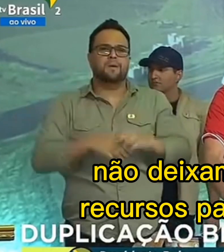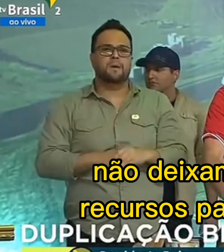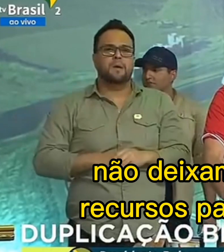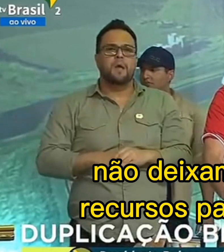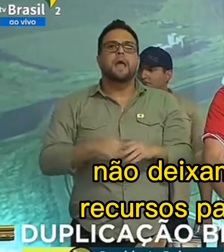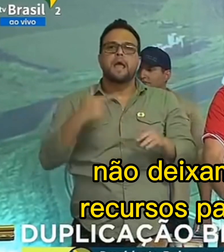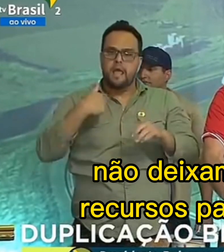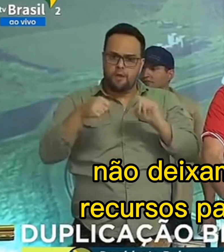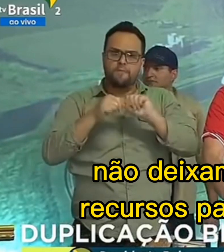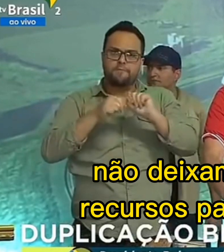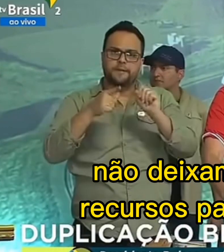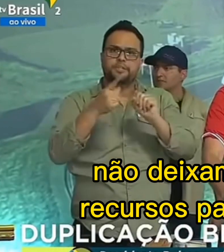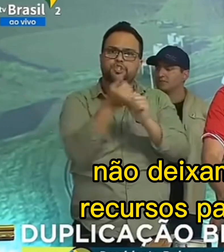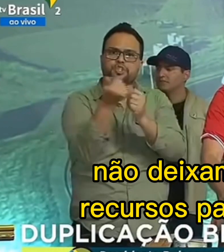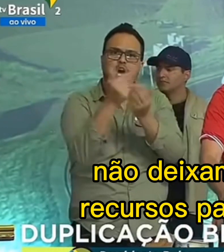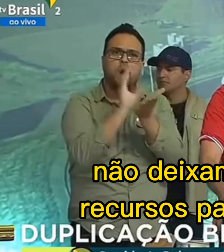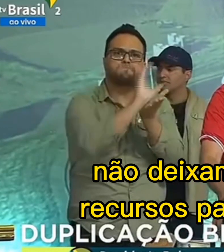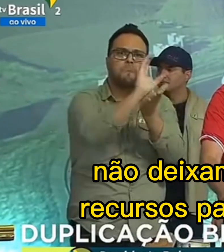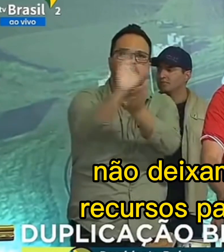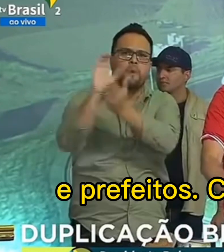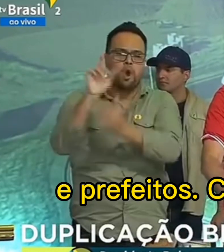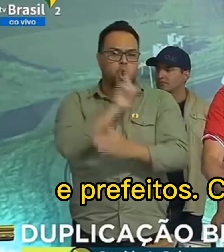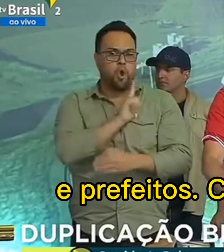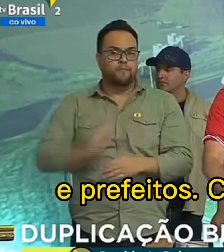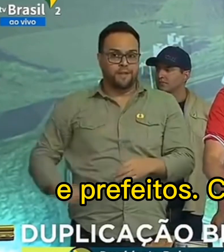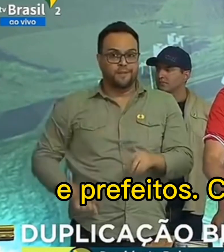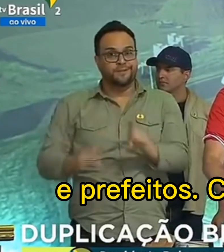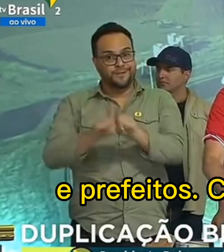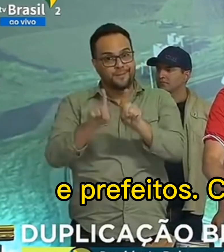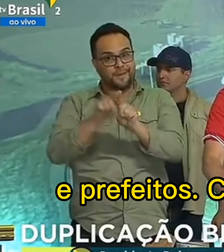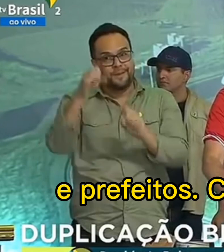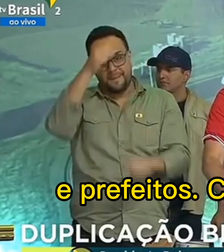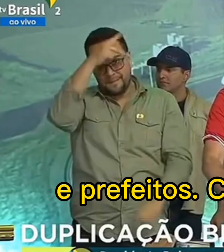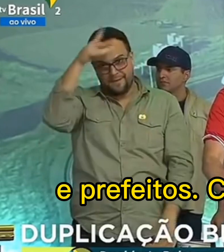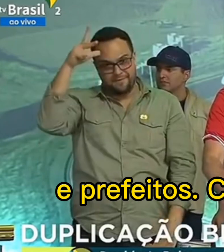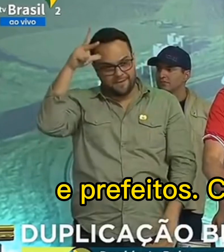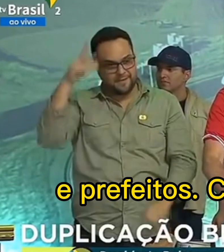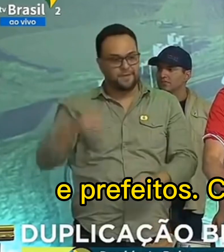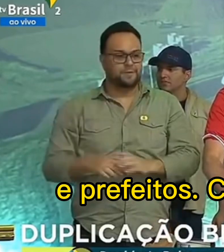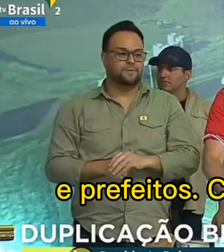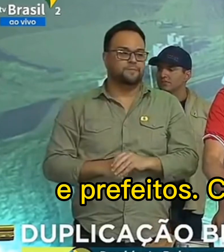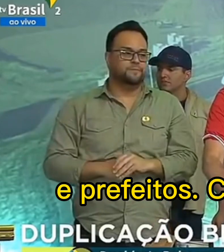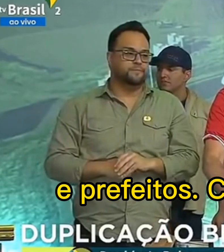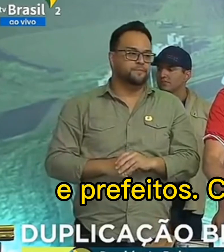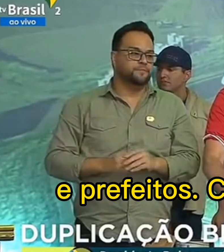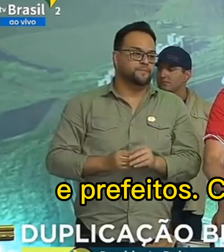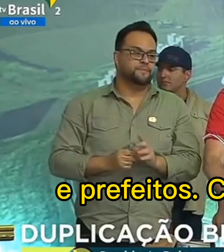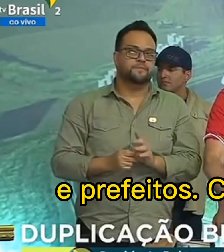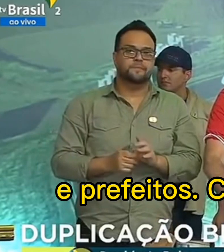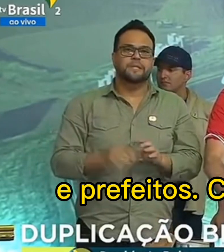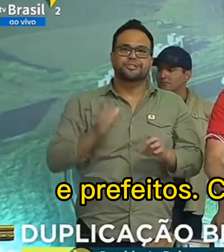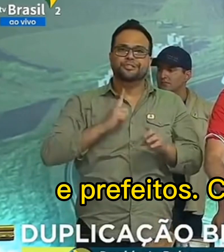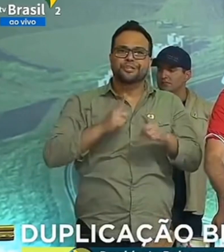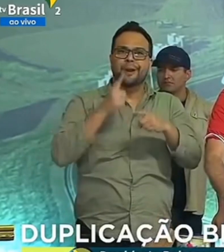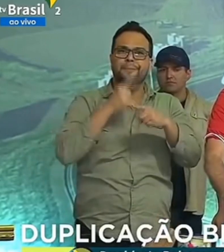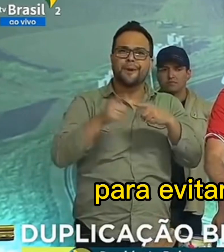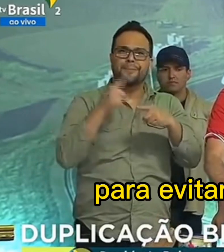de mandar recursos para governadores e prefeitos. Criamos